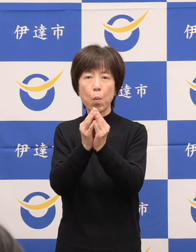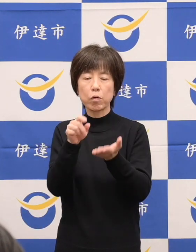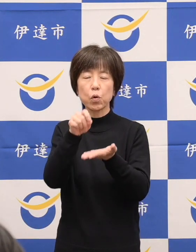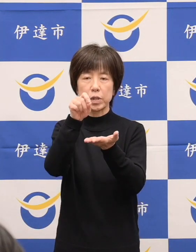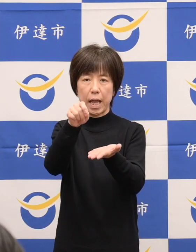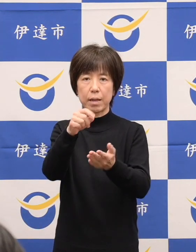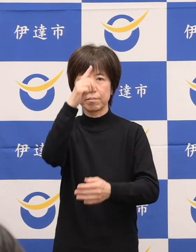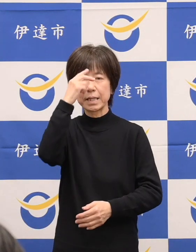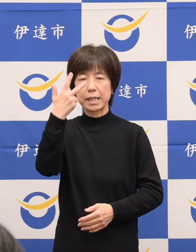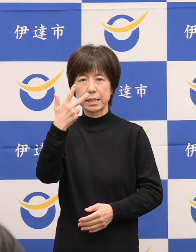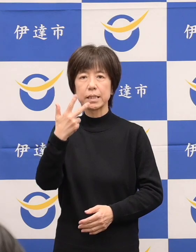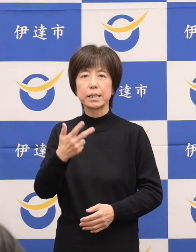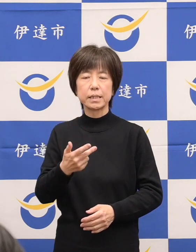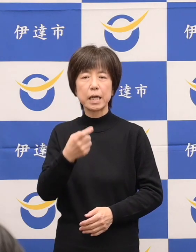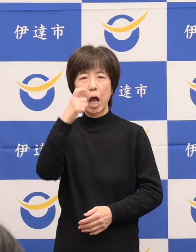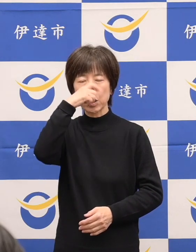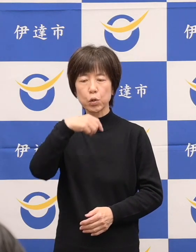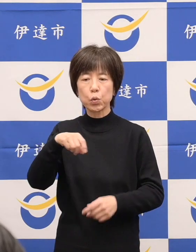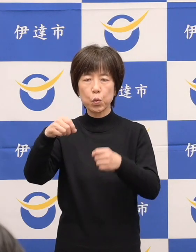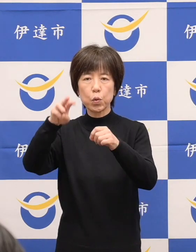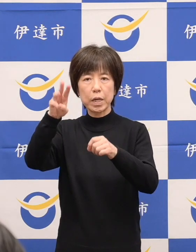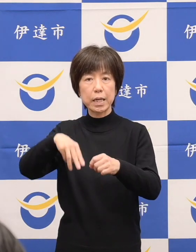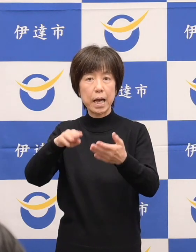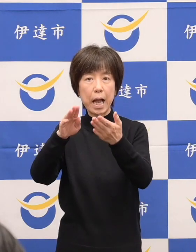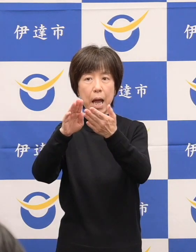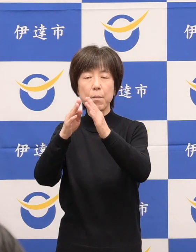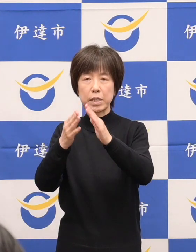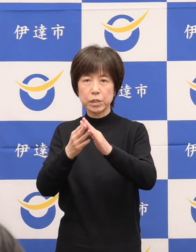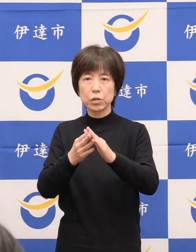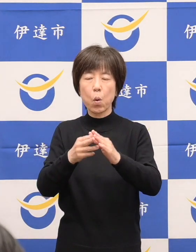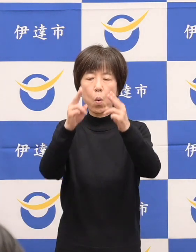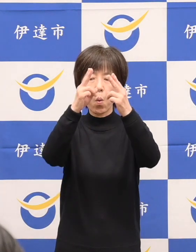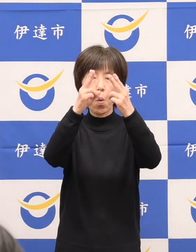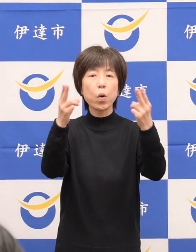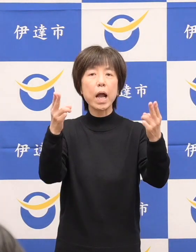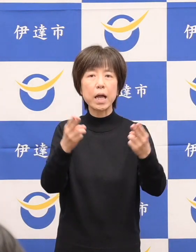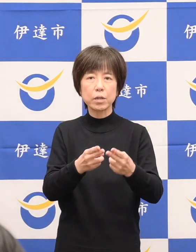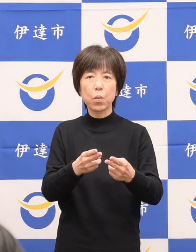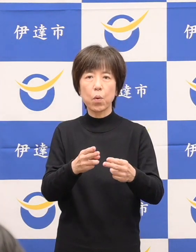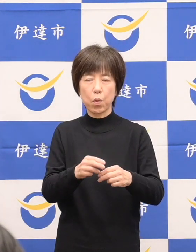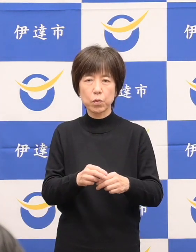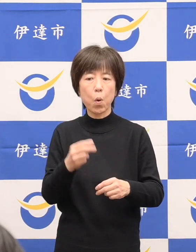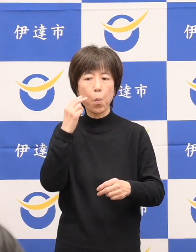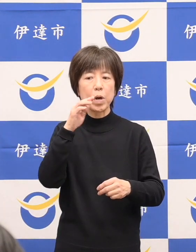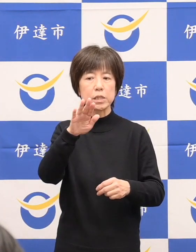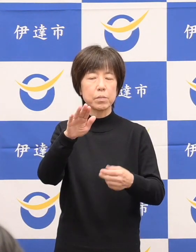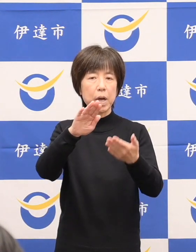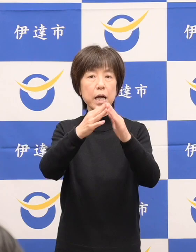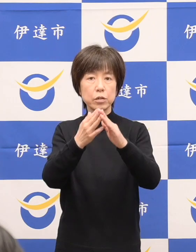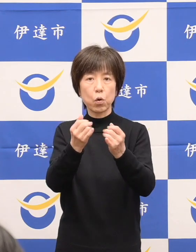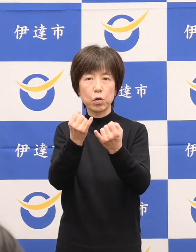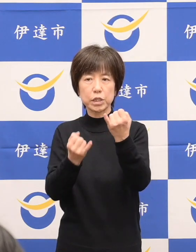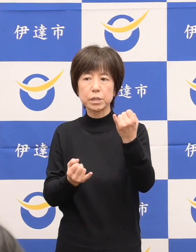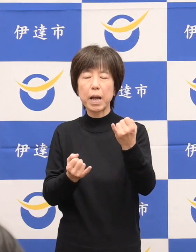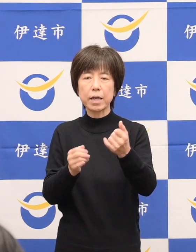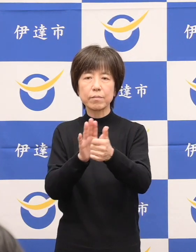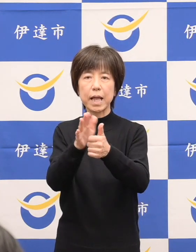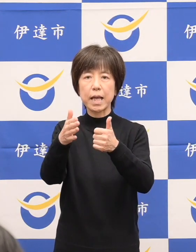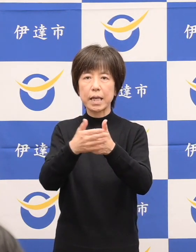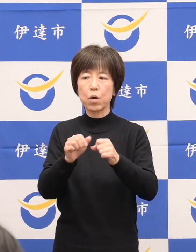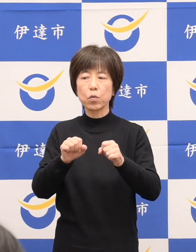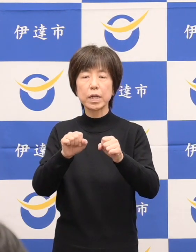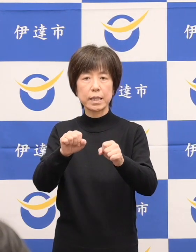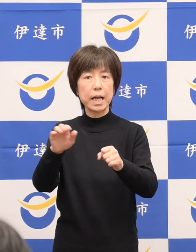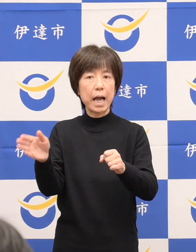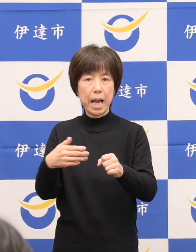伊達市は旧柳川町と北海道松前町が姉妹都市の提携を行っていたら40年という節目の